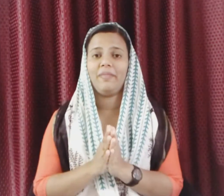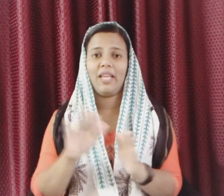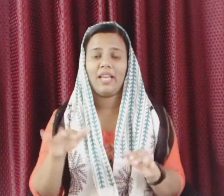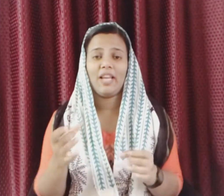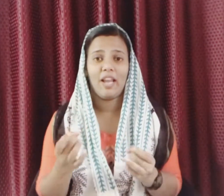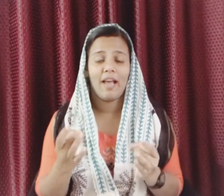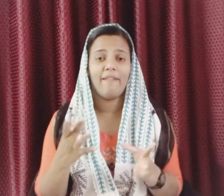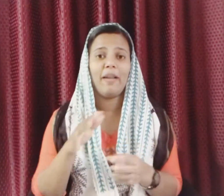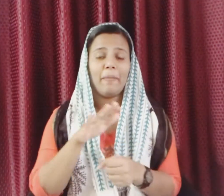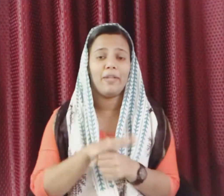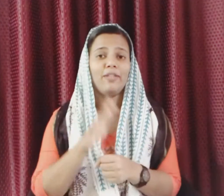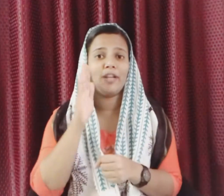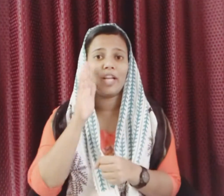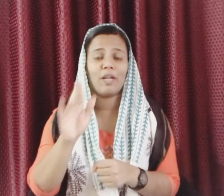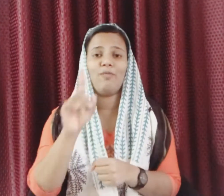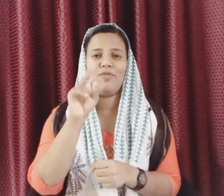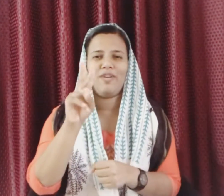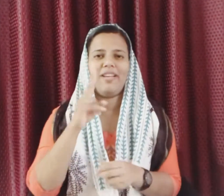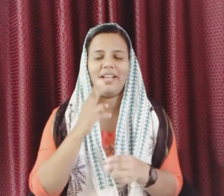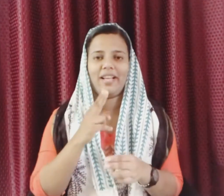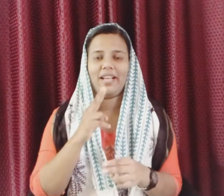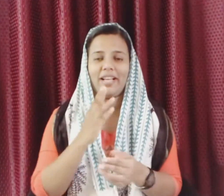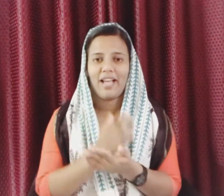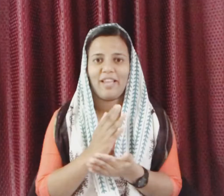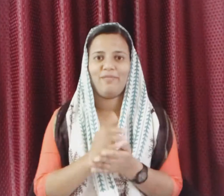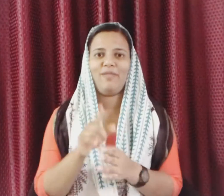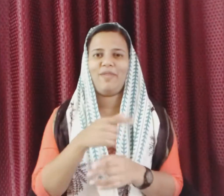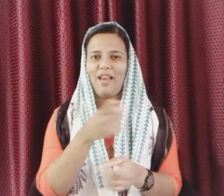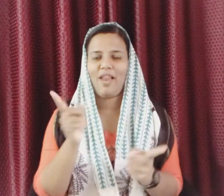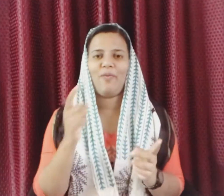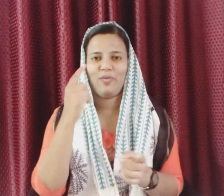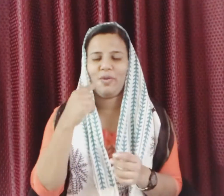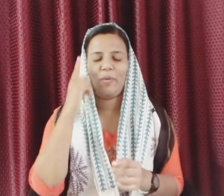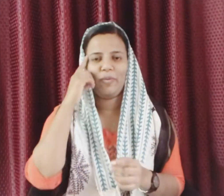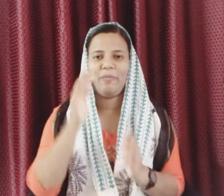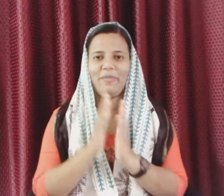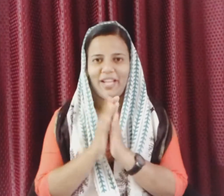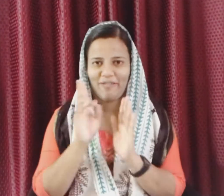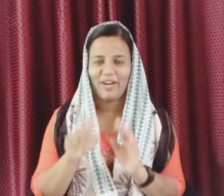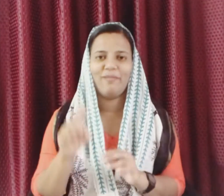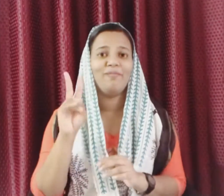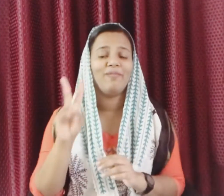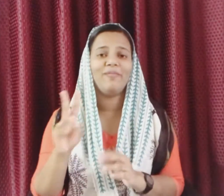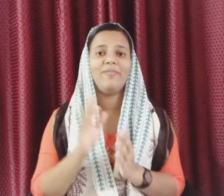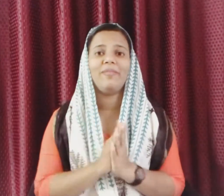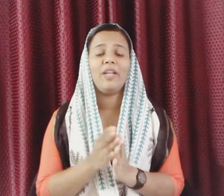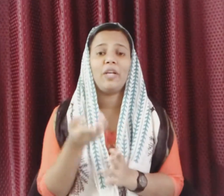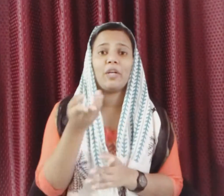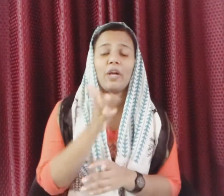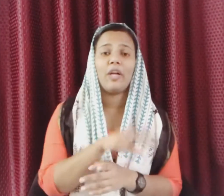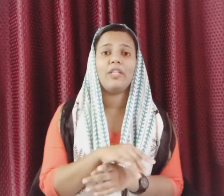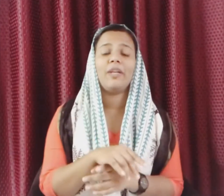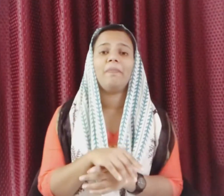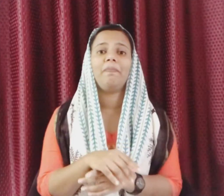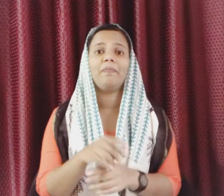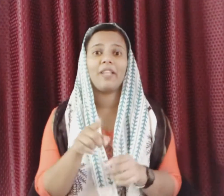നിങ്ങൾ മോർണിംഗ് മെസ്സേജ് കേൾക്കുമ്പോൾ 2 ചെയ്യുക. കേൾക്കുമ്പോൾ ഞങ്ങൾക്ക് വേണ്ടി പ്രാർത്ഥിക്കുക. 1. 2 നിങ്ങൾ കഴിഞ്ഞ വർഷം അയച്ചു